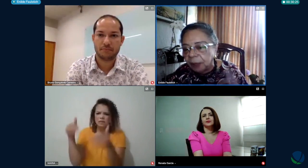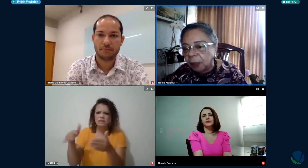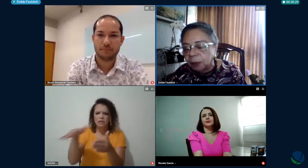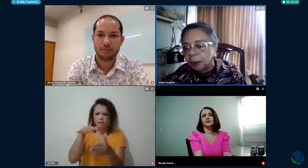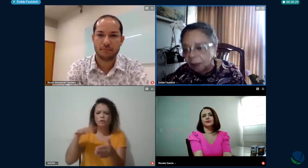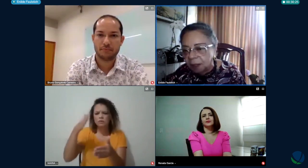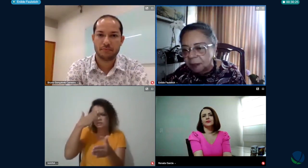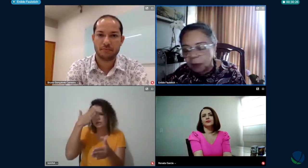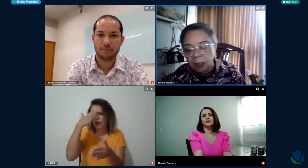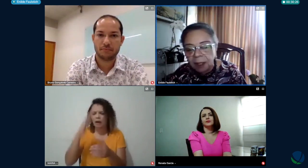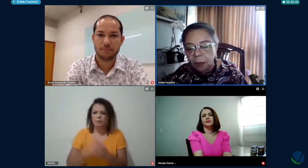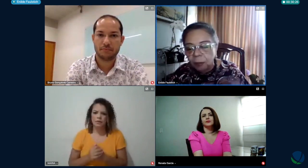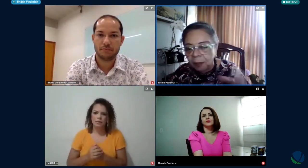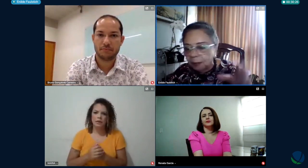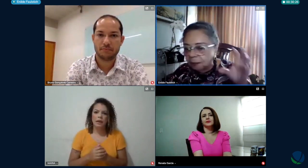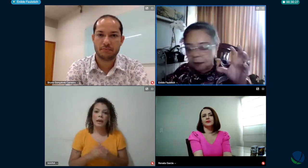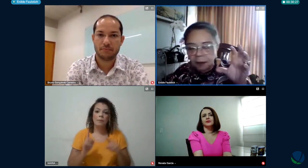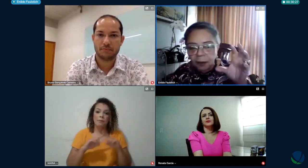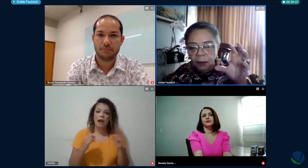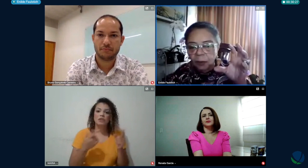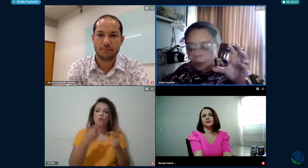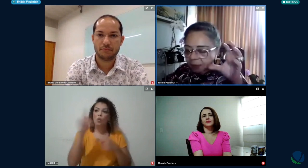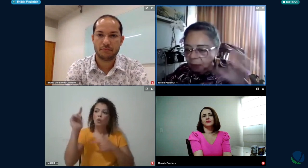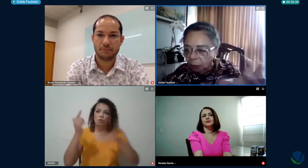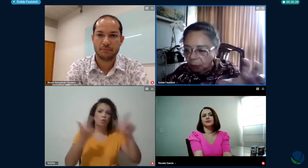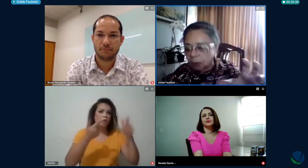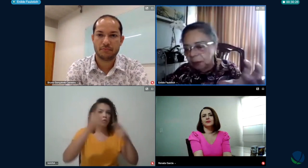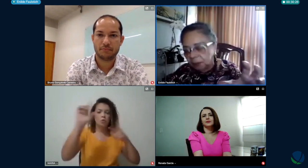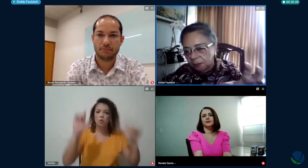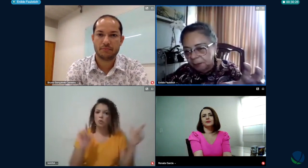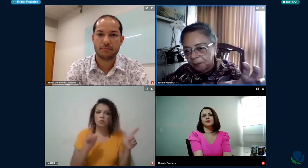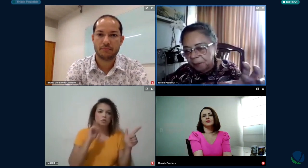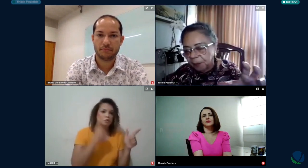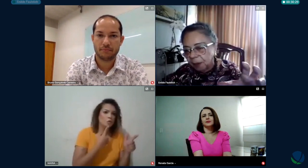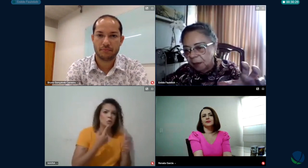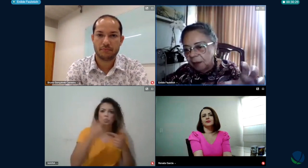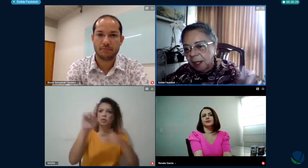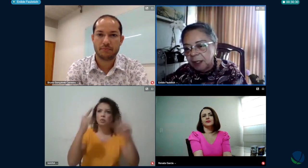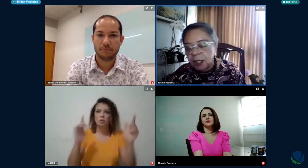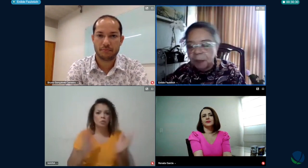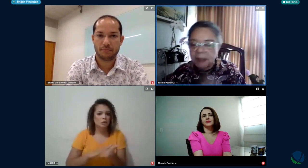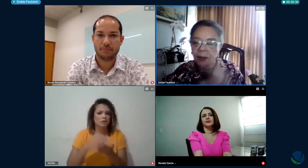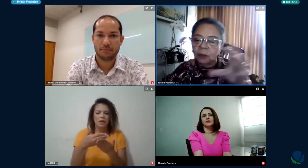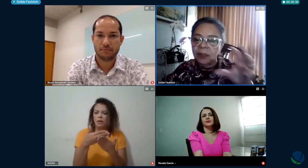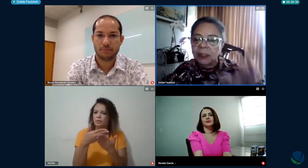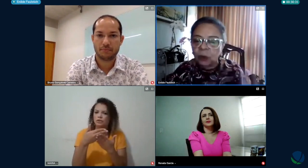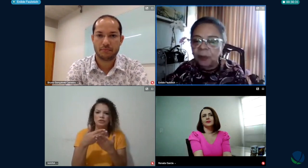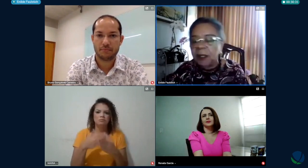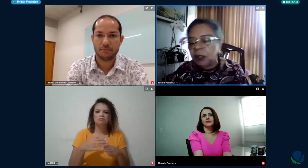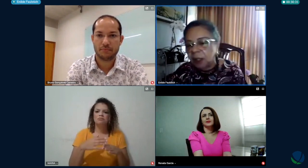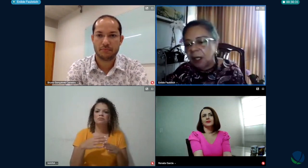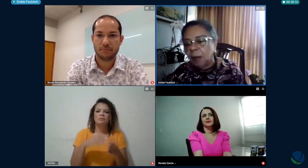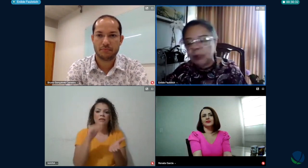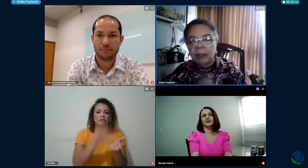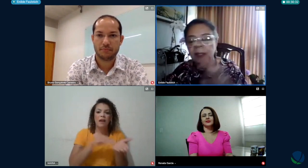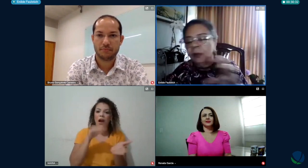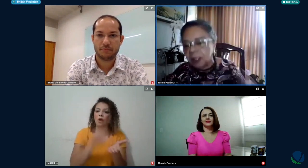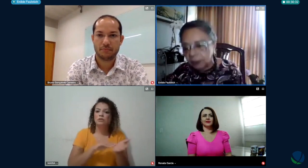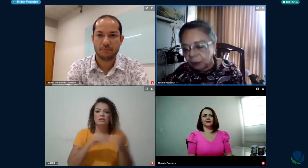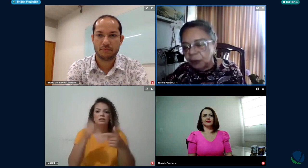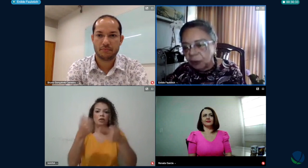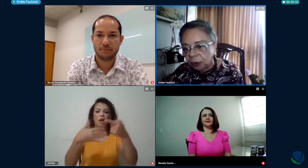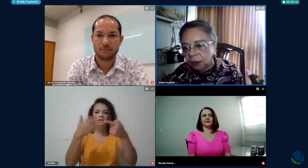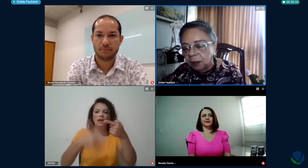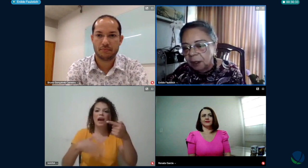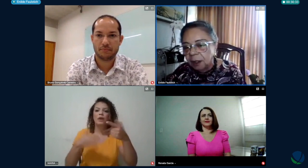o que falta mesmo é um setor, e aí a gente pensa logo no setor ministerial, mas também não